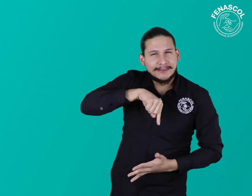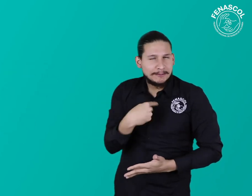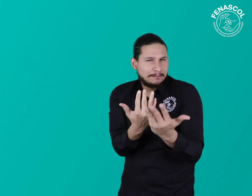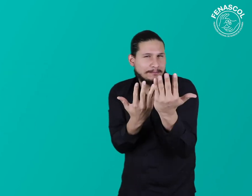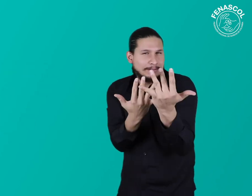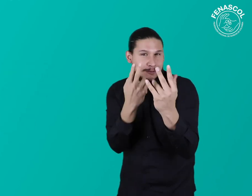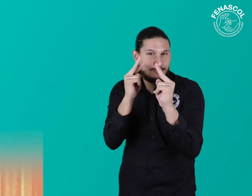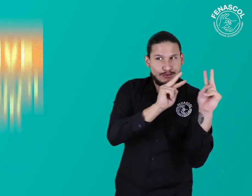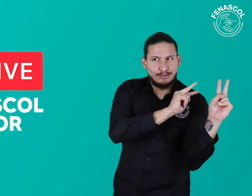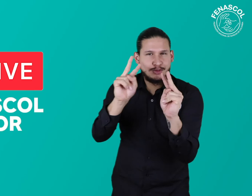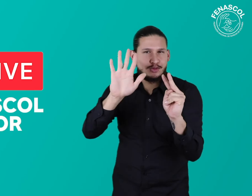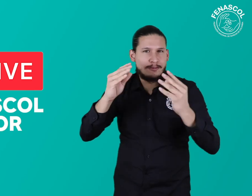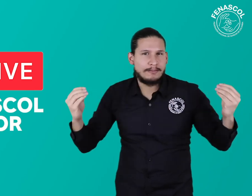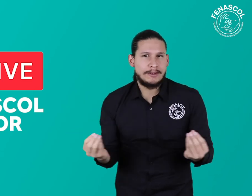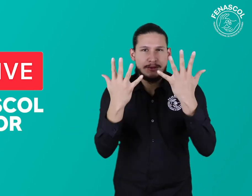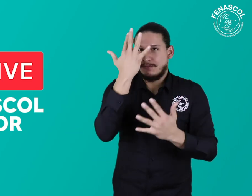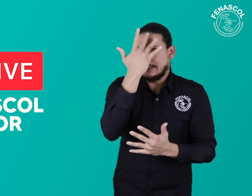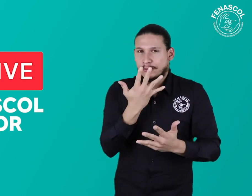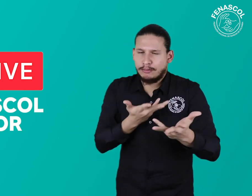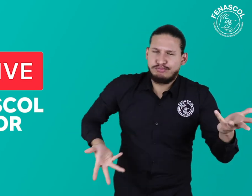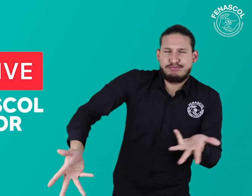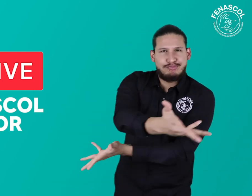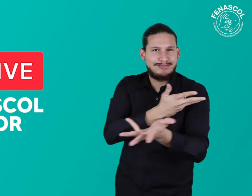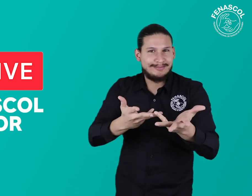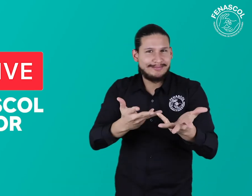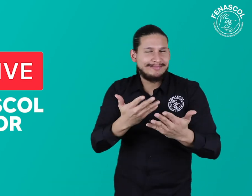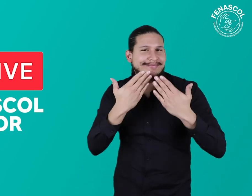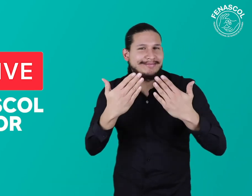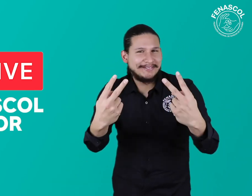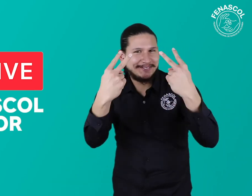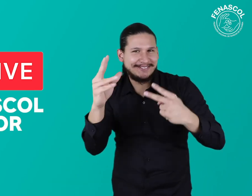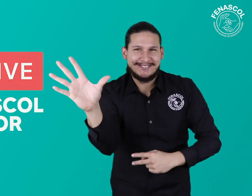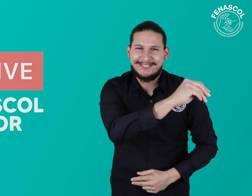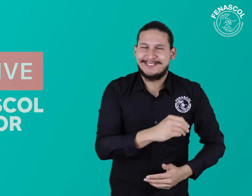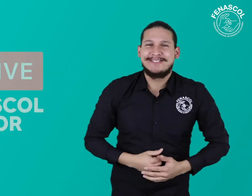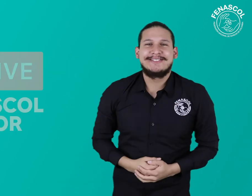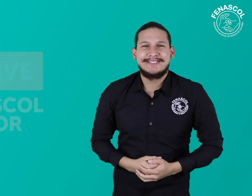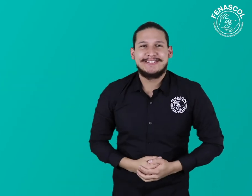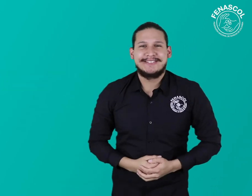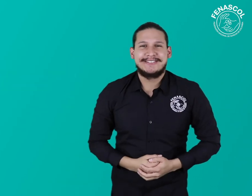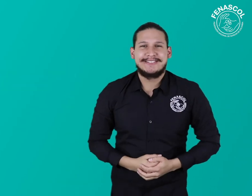Los esperamos a todos siguiendo esta transmisión de Facebook Live. Gracias.